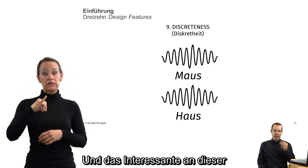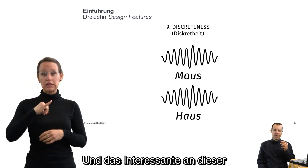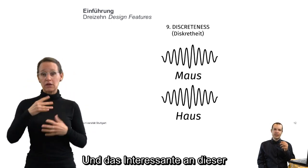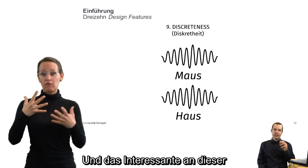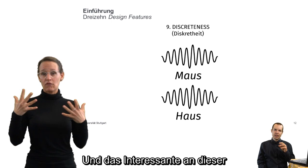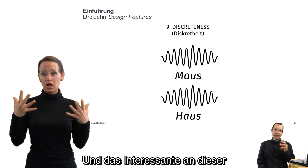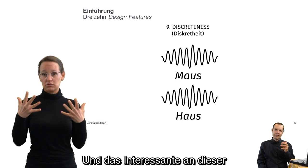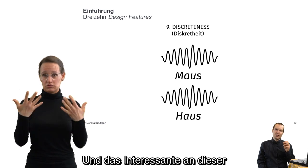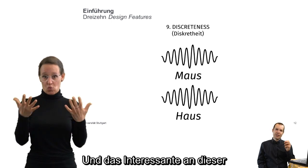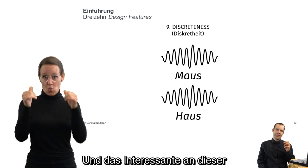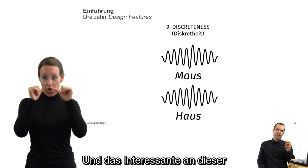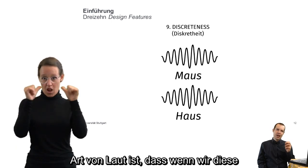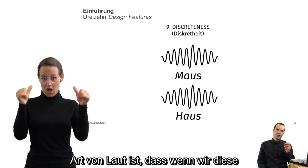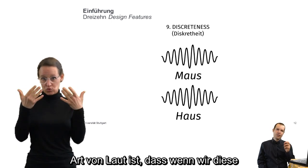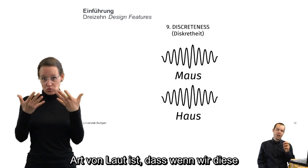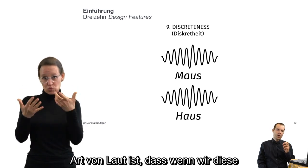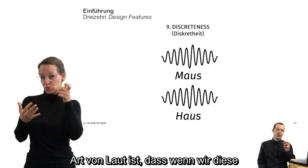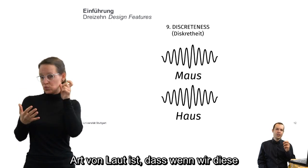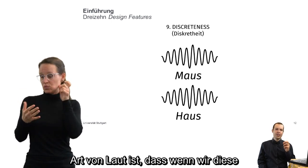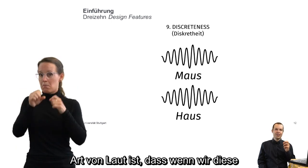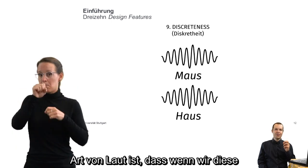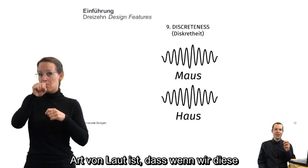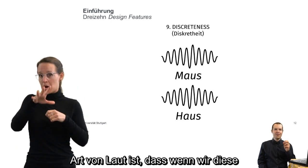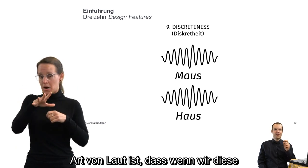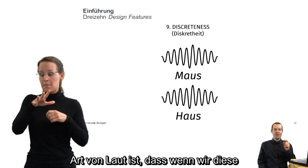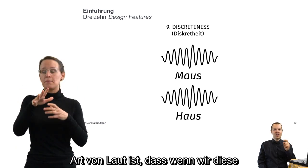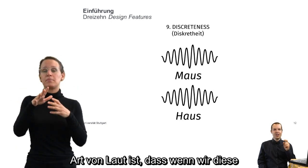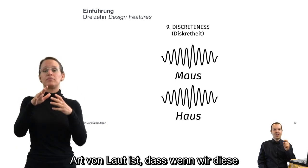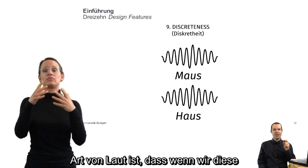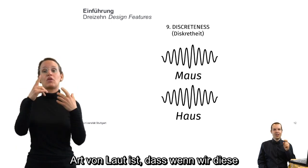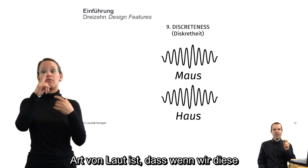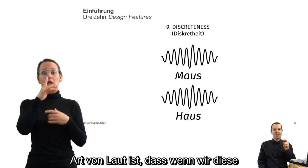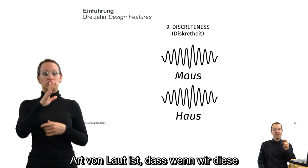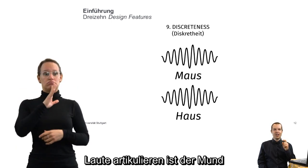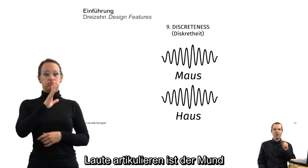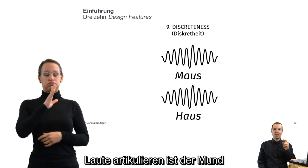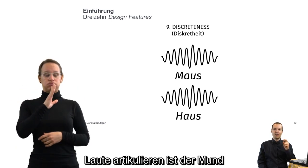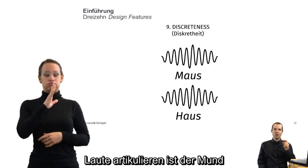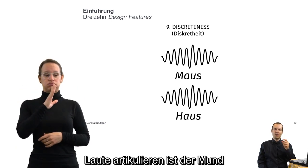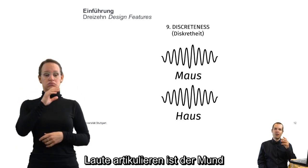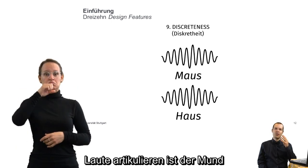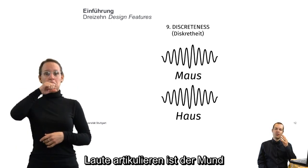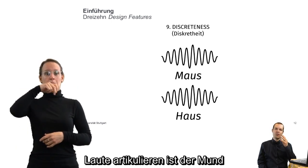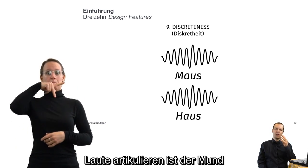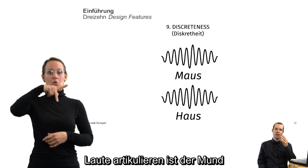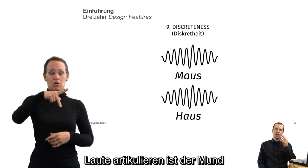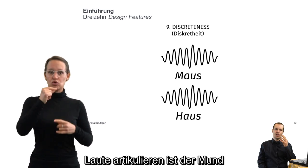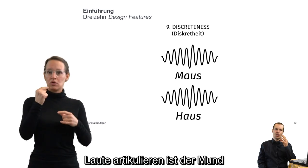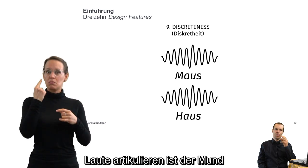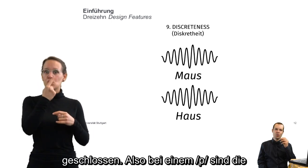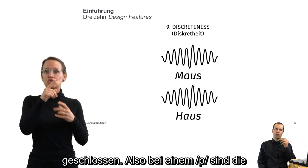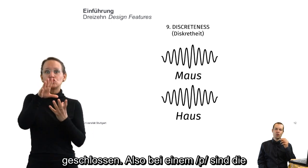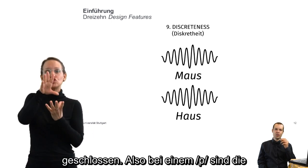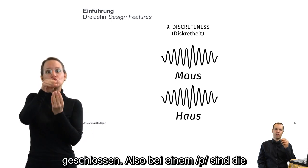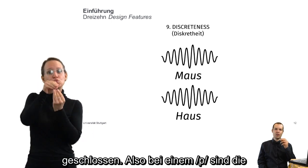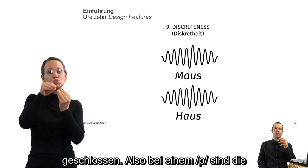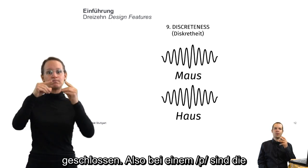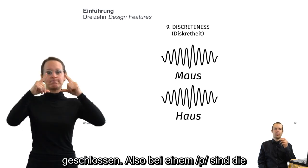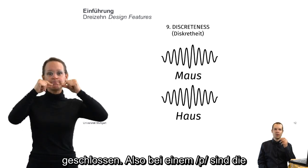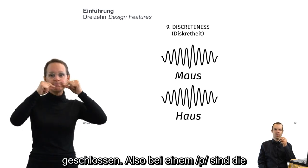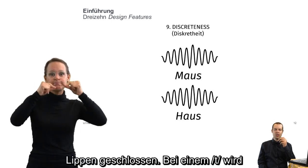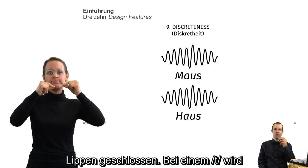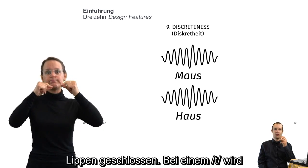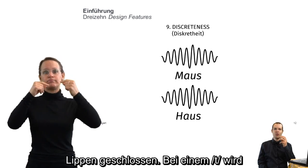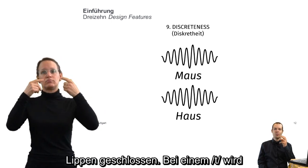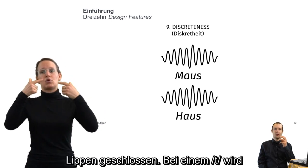Und das Interessante an dieser Art von Laut ist, dass wenn wir diese Laute artikulieren, ist der Mund geschlossen. Also